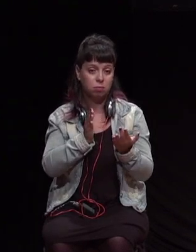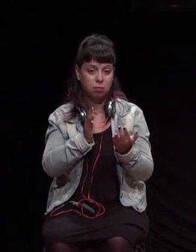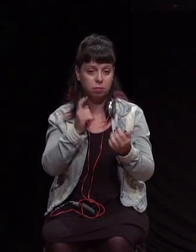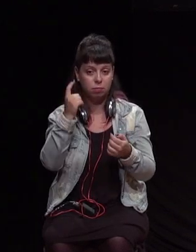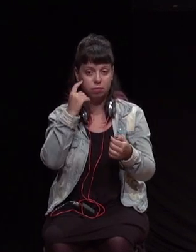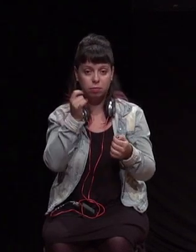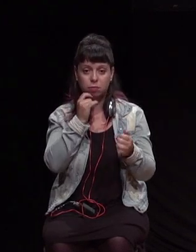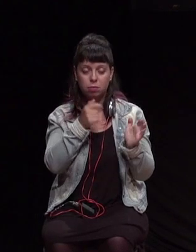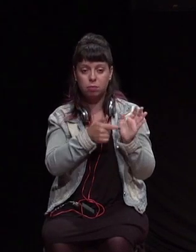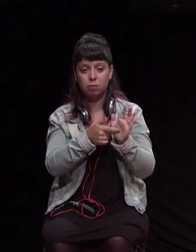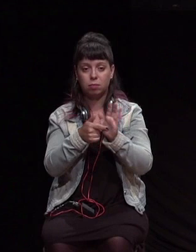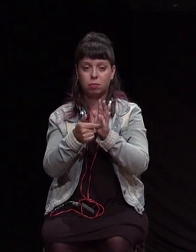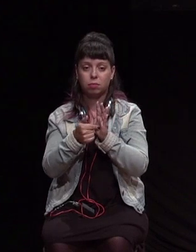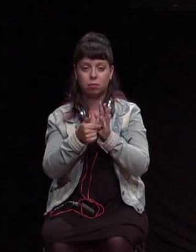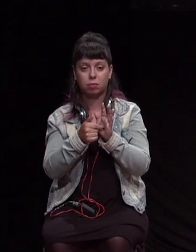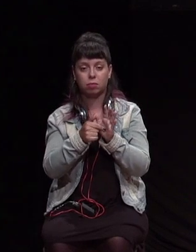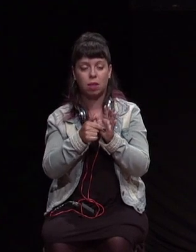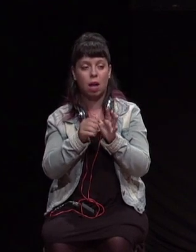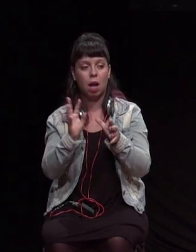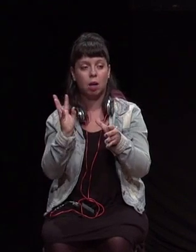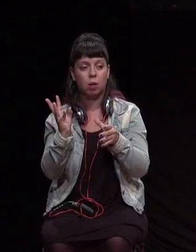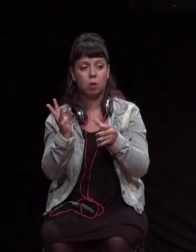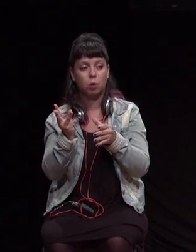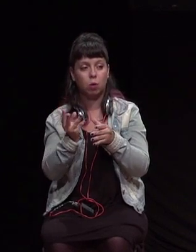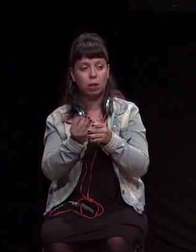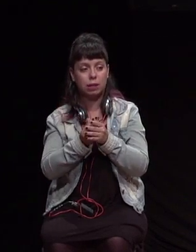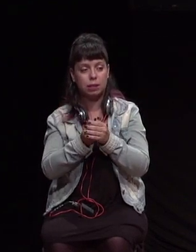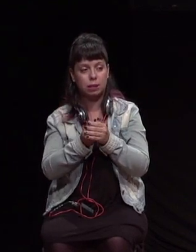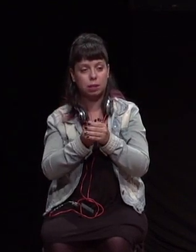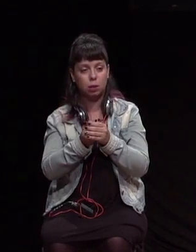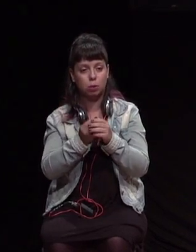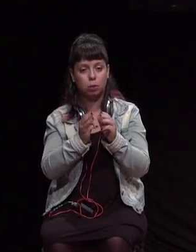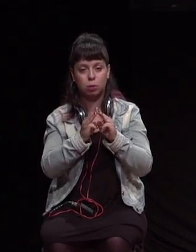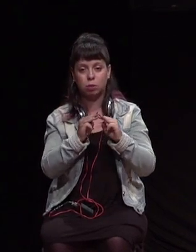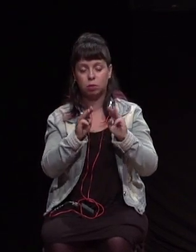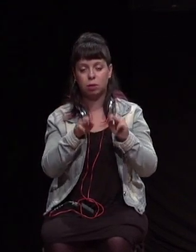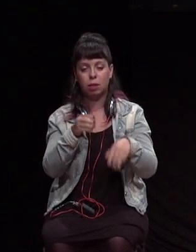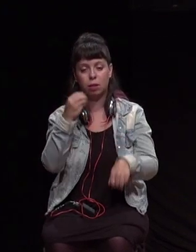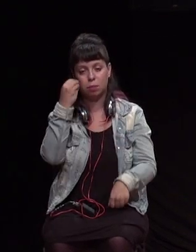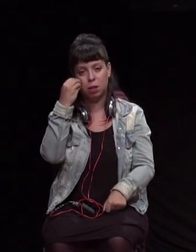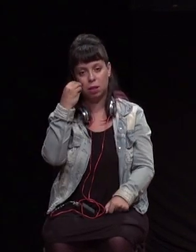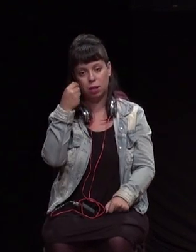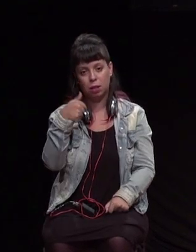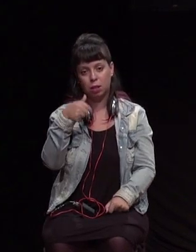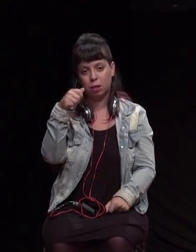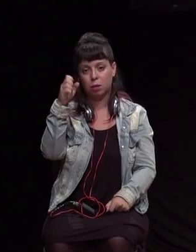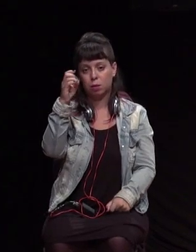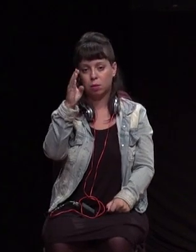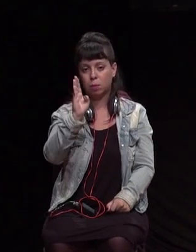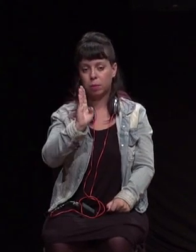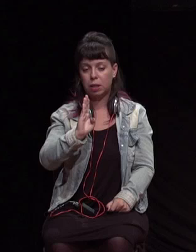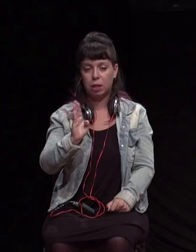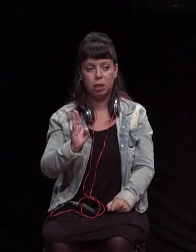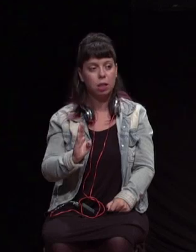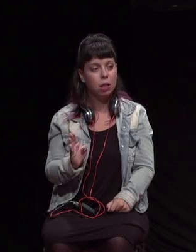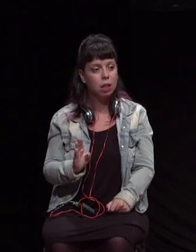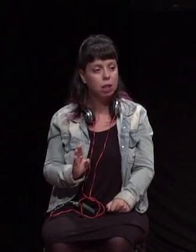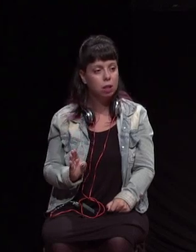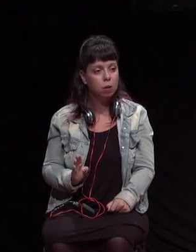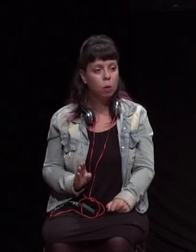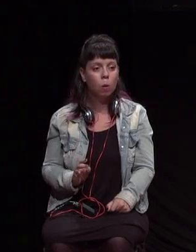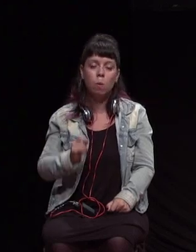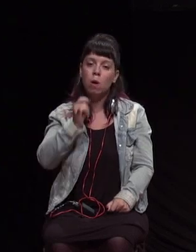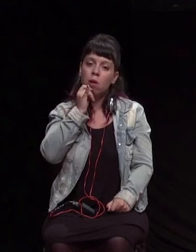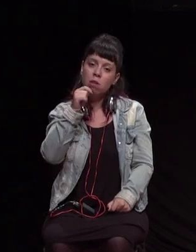a coleção permanente do Museu do Quai Branly, e experiências no Brasil, como inclusive já experiências realizadas por